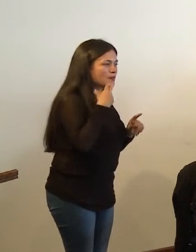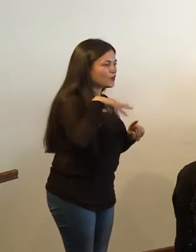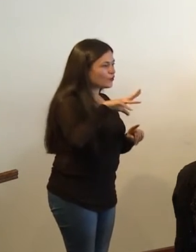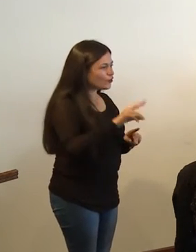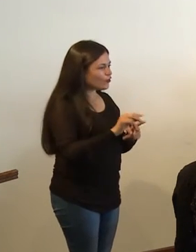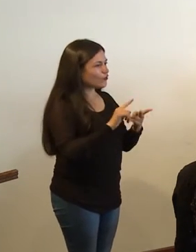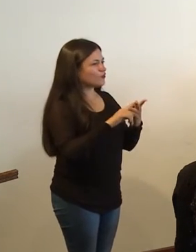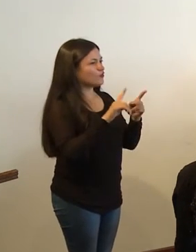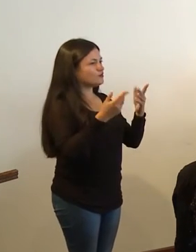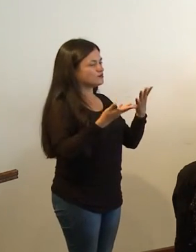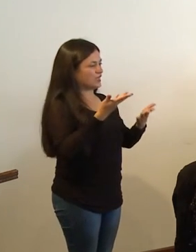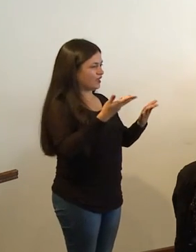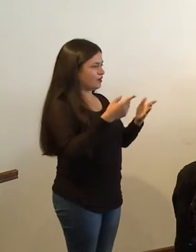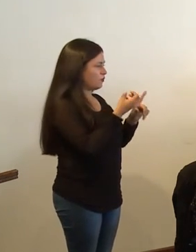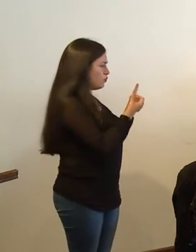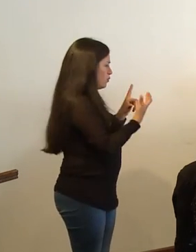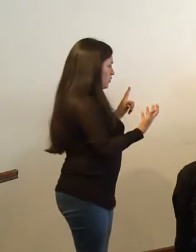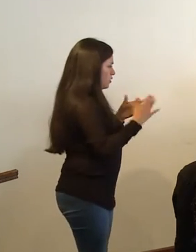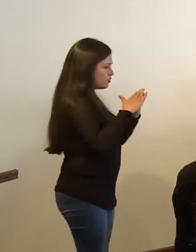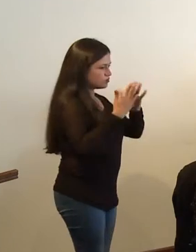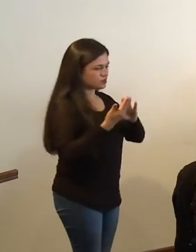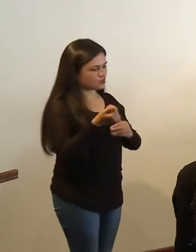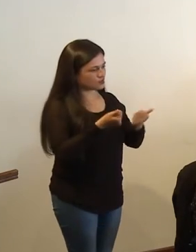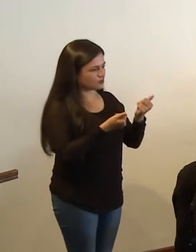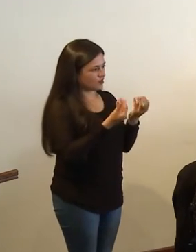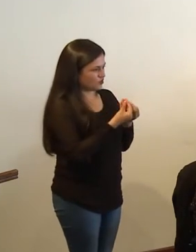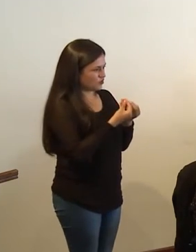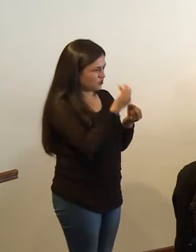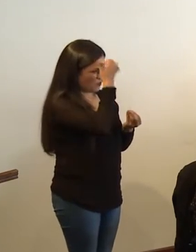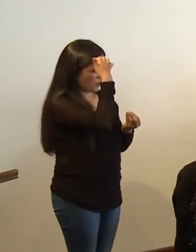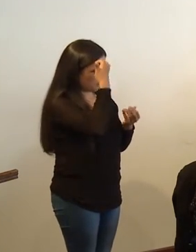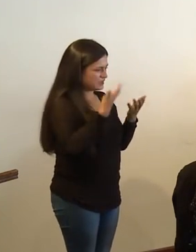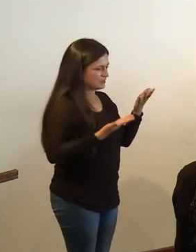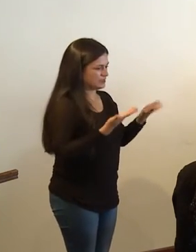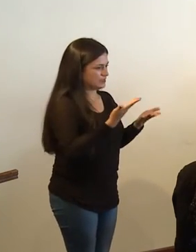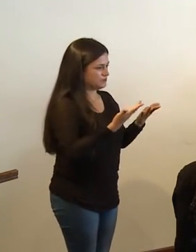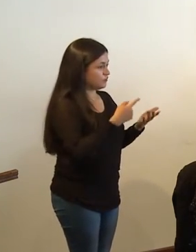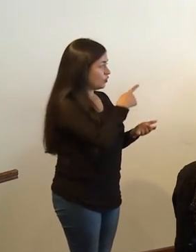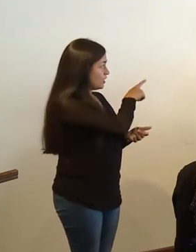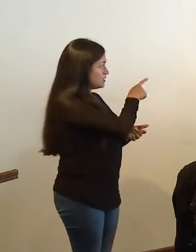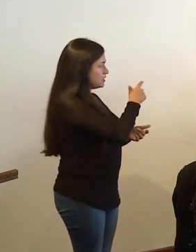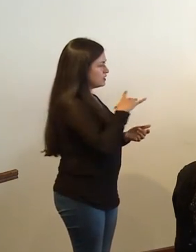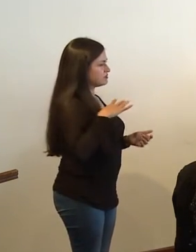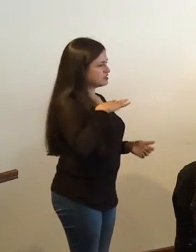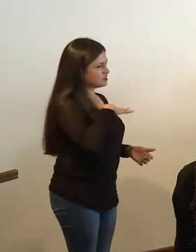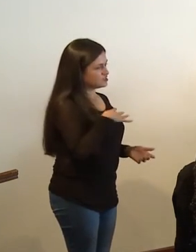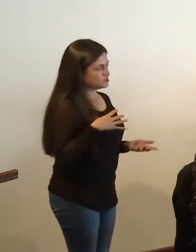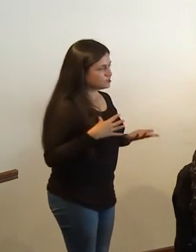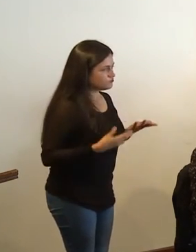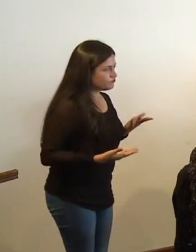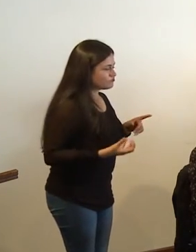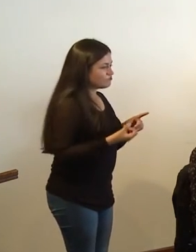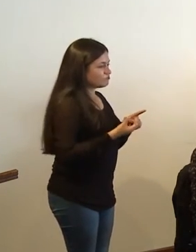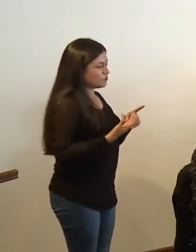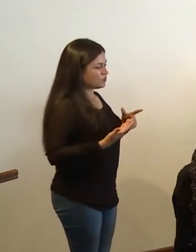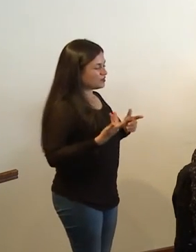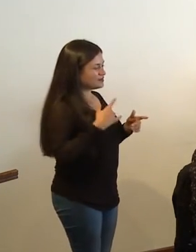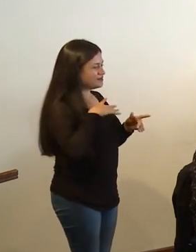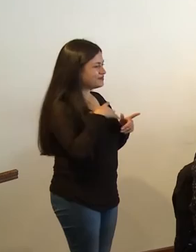más neutral, como más… Entonces yo, ¿cómo quedé? Como poco contento. Uy, bueno,